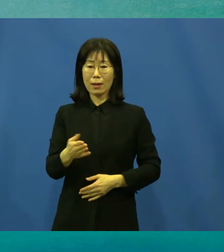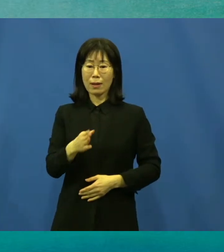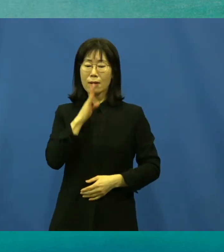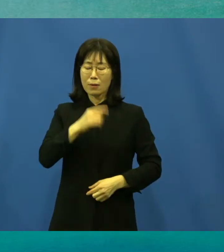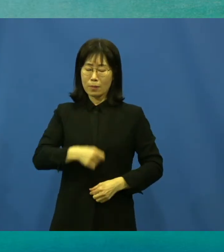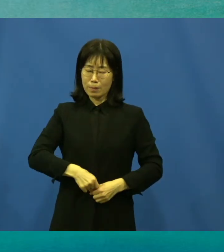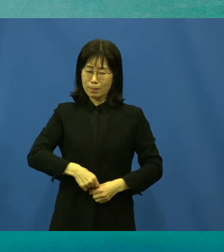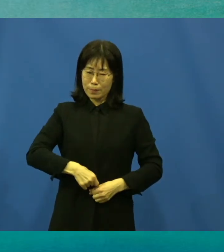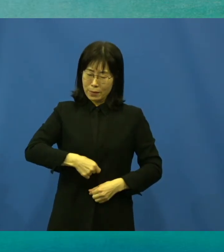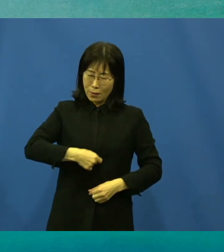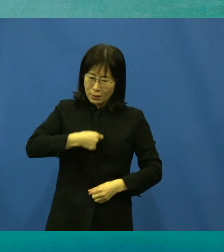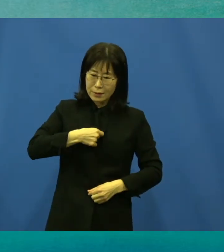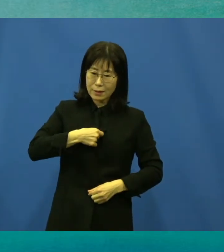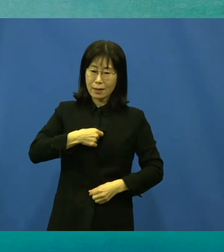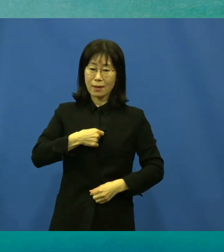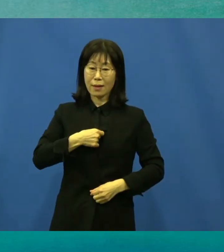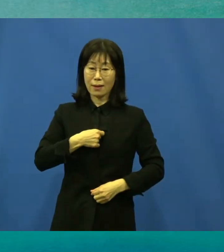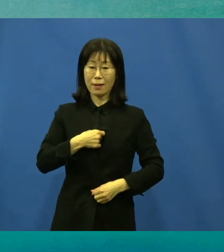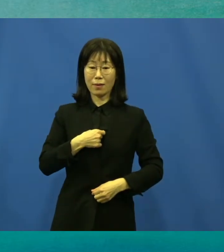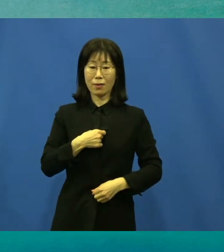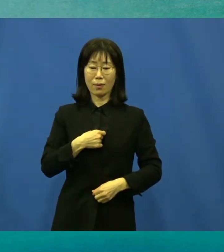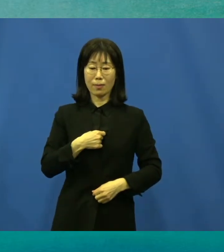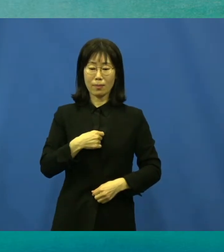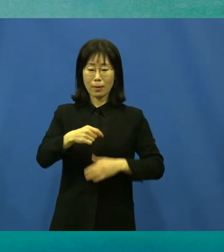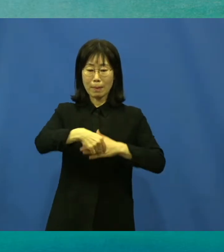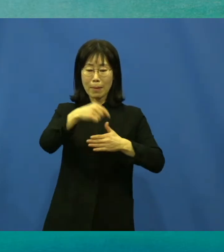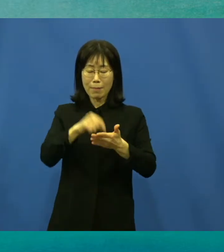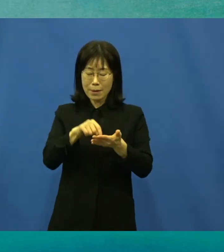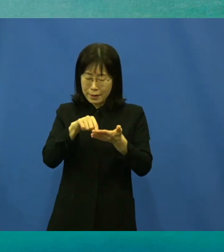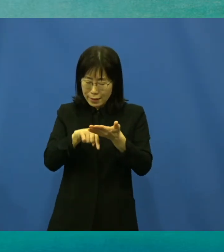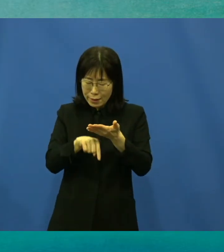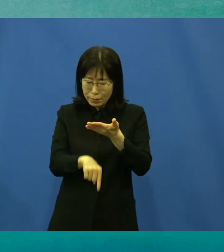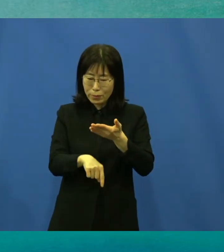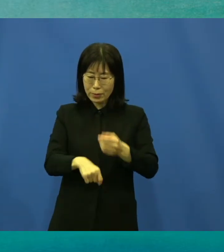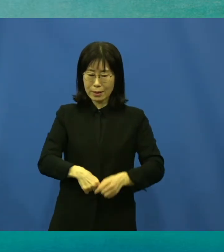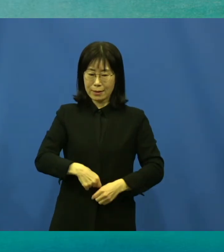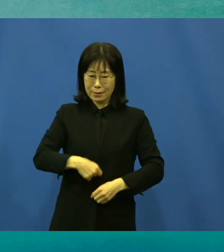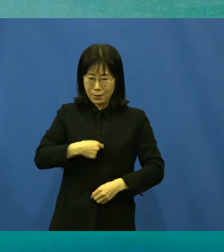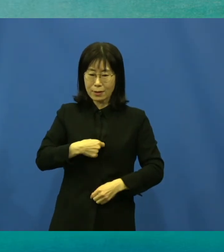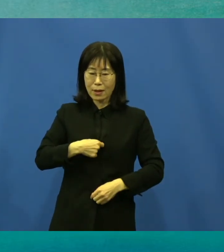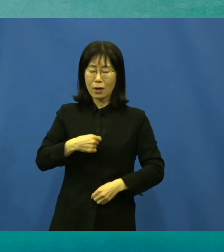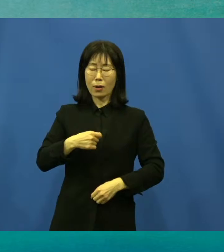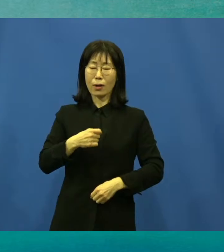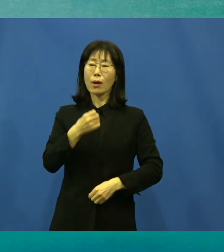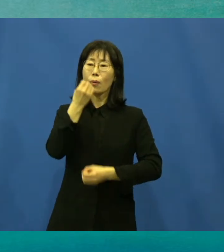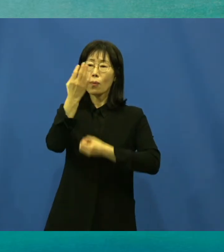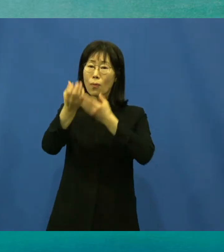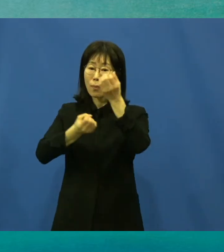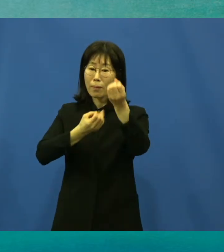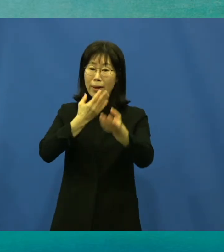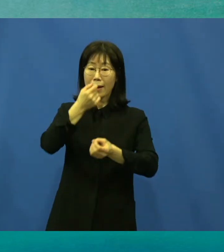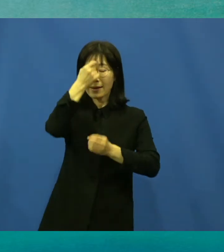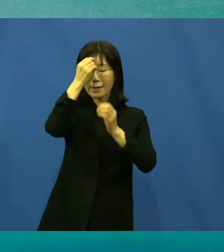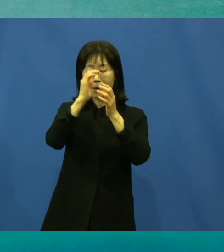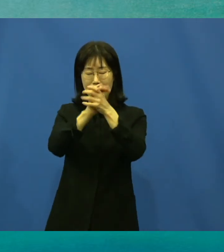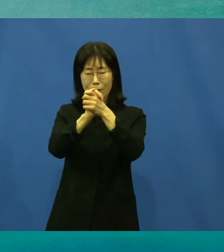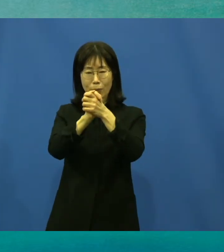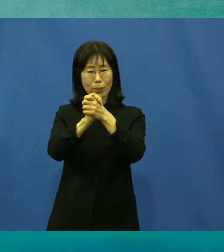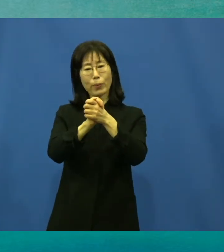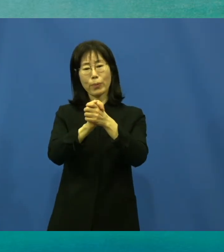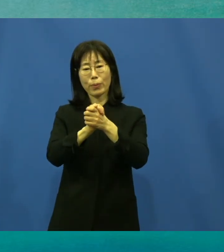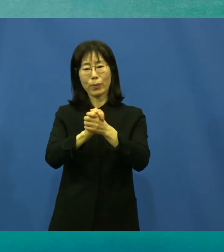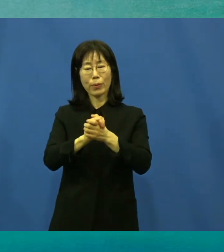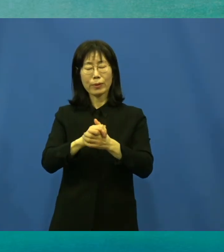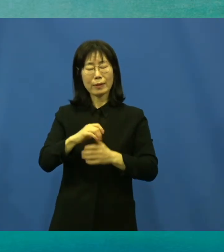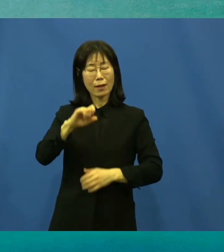우리의 내면 속에서 하나님과 끊임없는 밀당을 합니다. 그리고 자신의 것들을 속입니다. 자기의 감정을